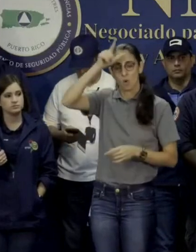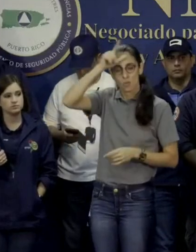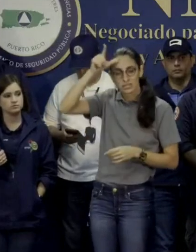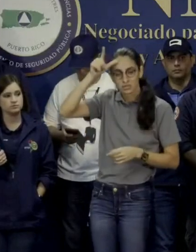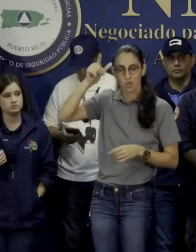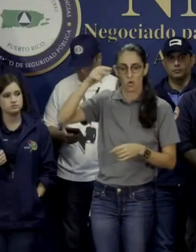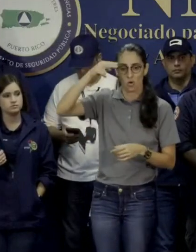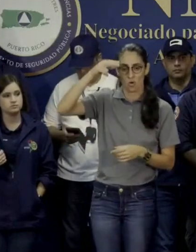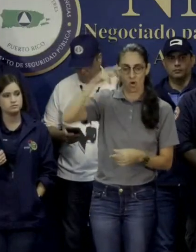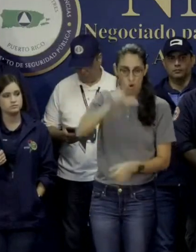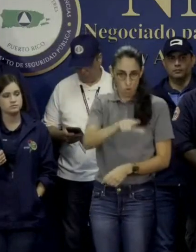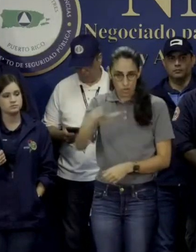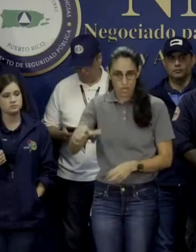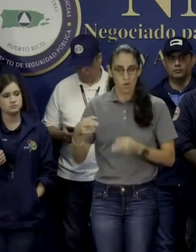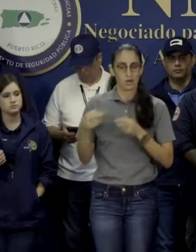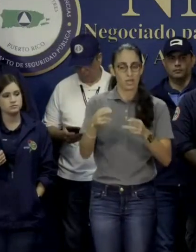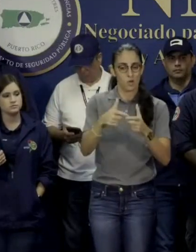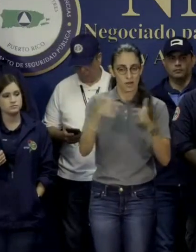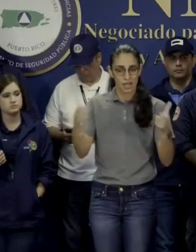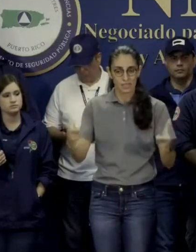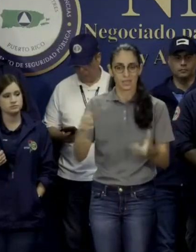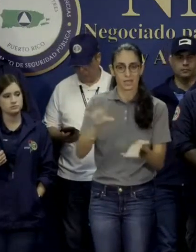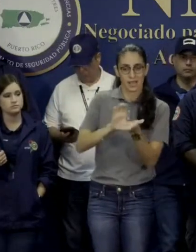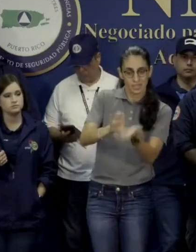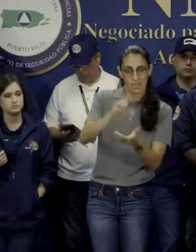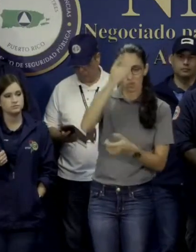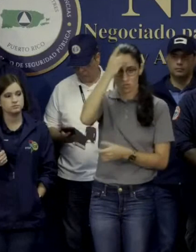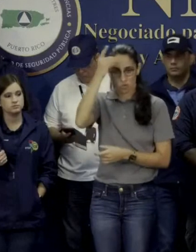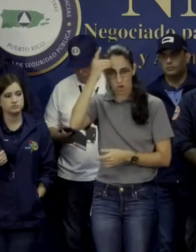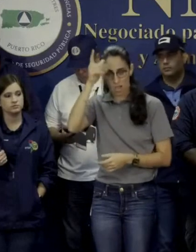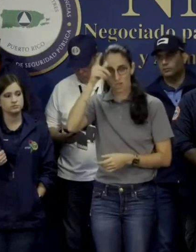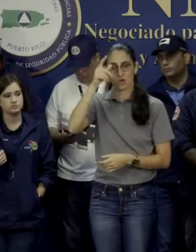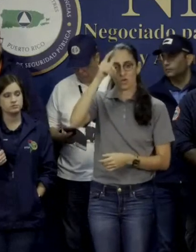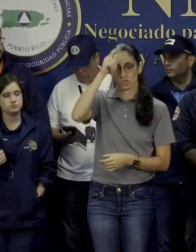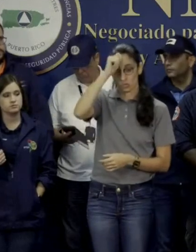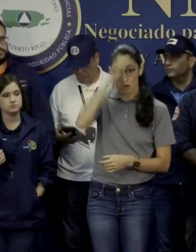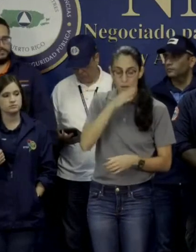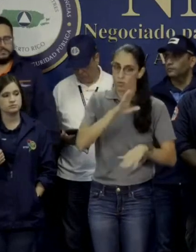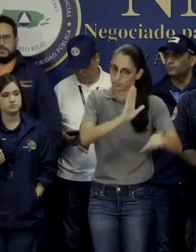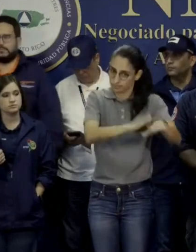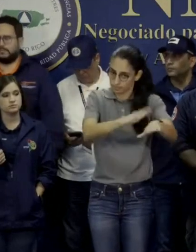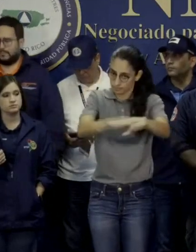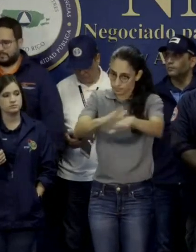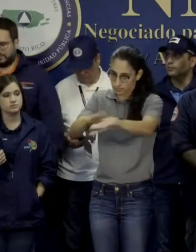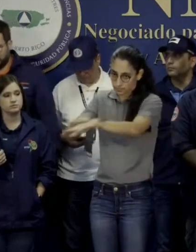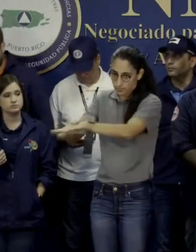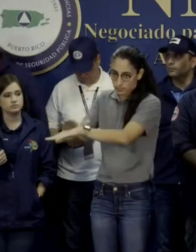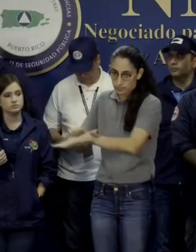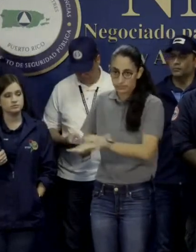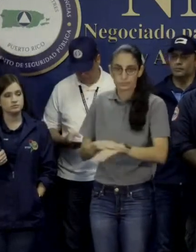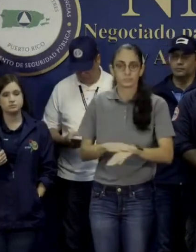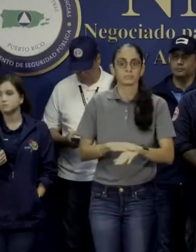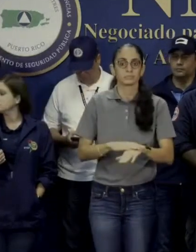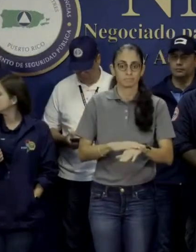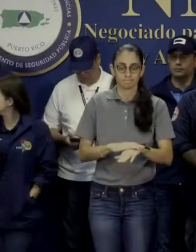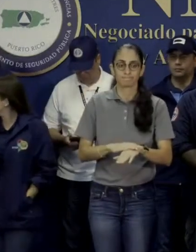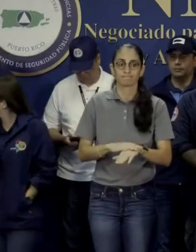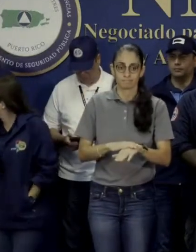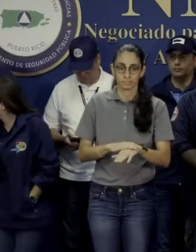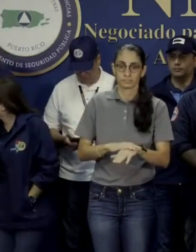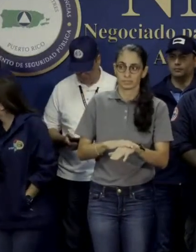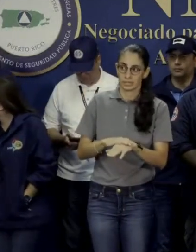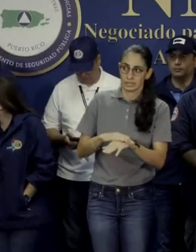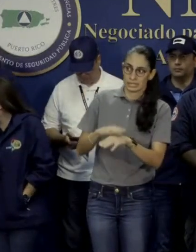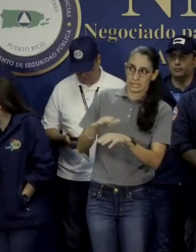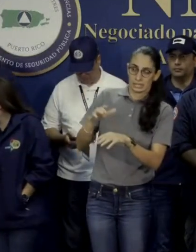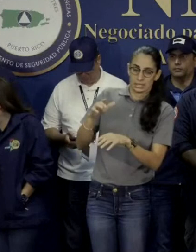Luquillo, Río Grande, Cataño, Dorado, Toa Baja. Exhortamos a que acudan al llamado del